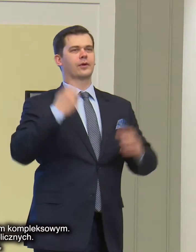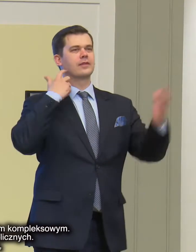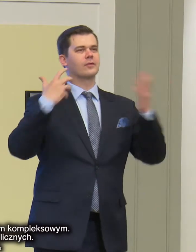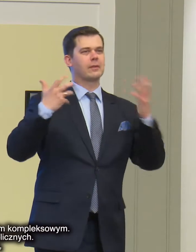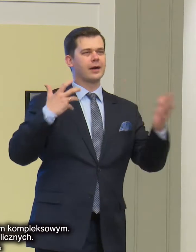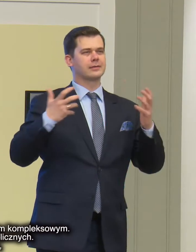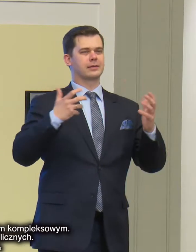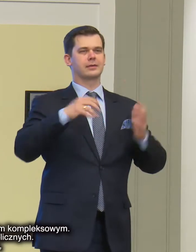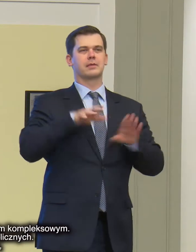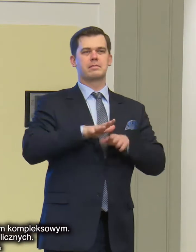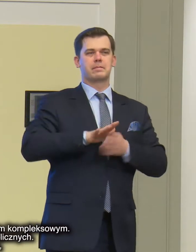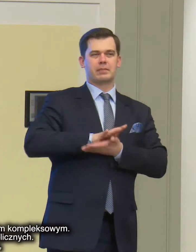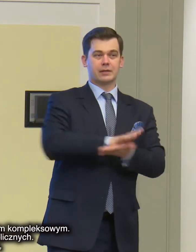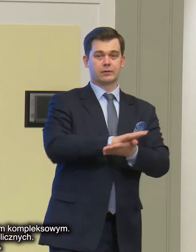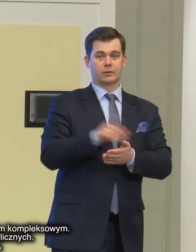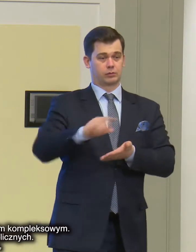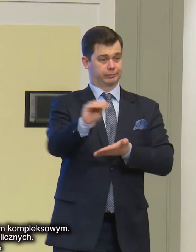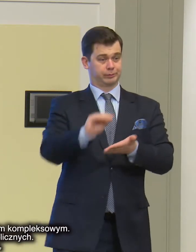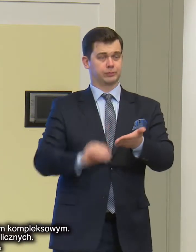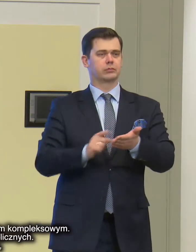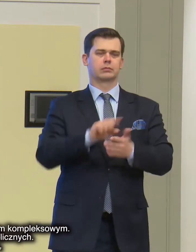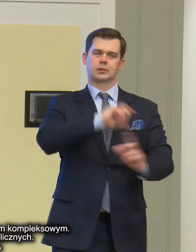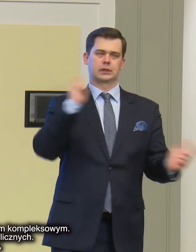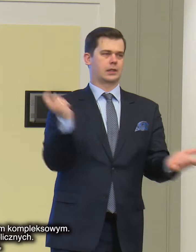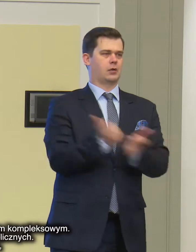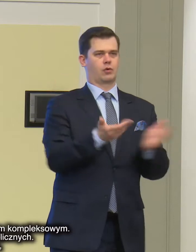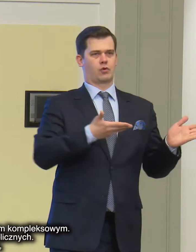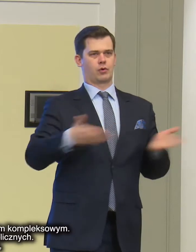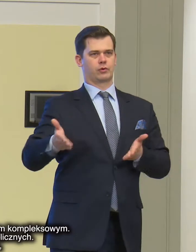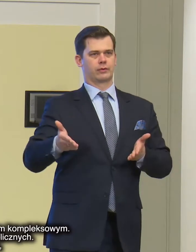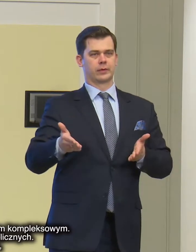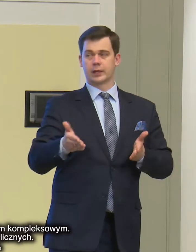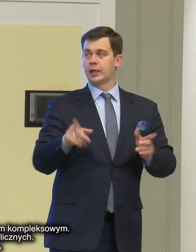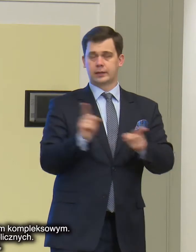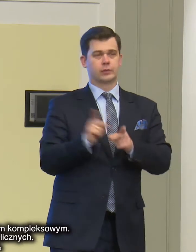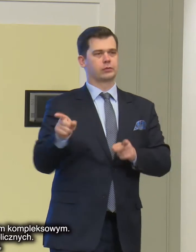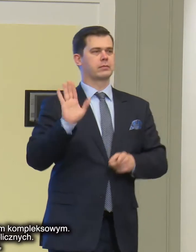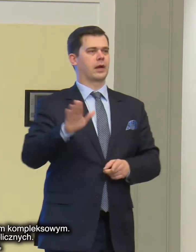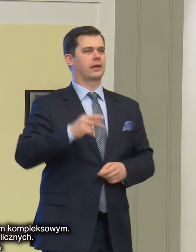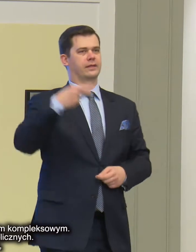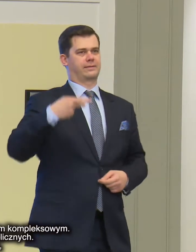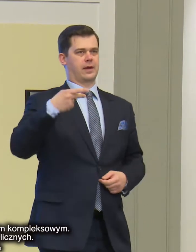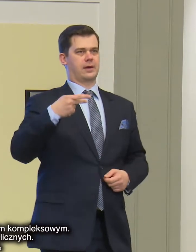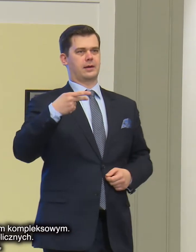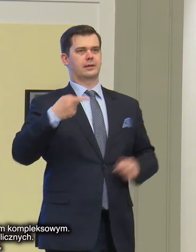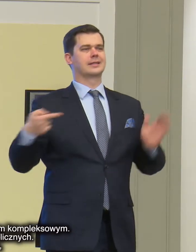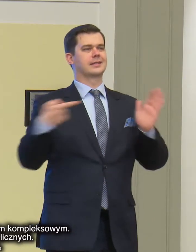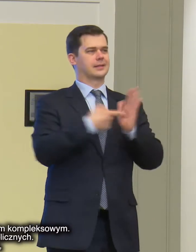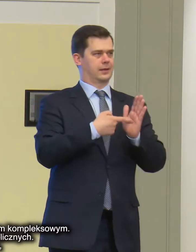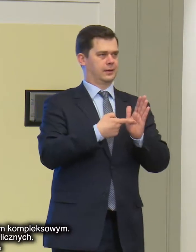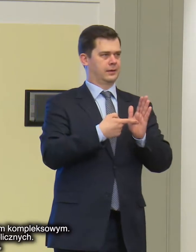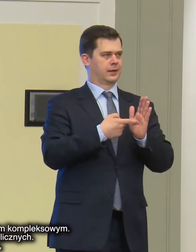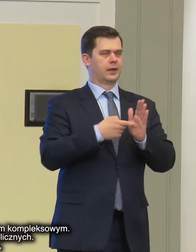informacji prasowej, jest programem kompleksowym i tak naprawdę ma dwa cele,